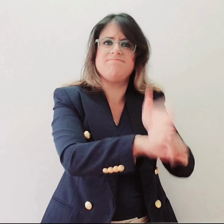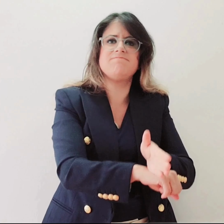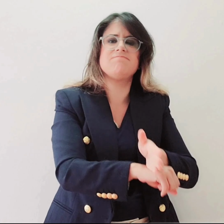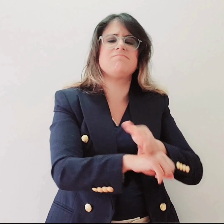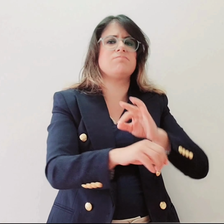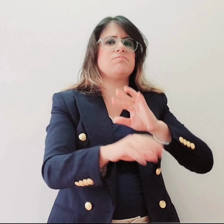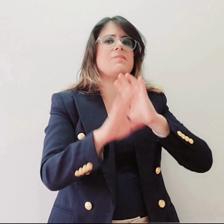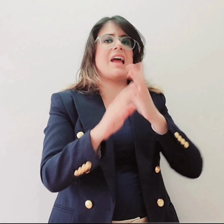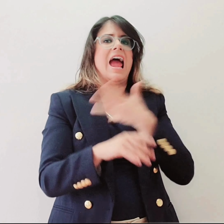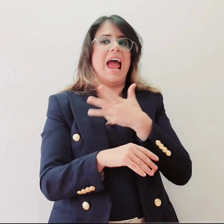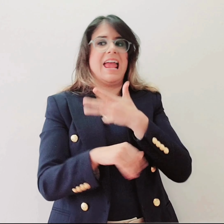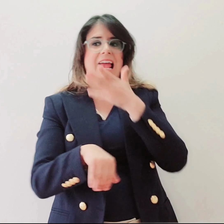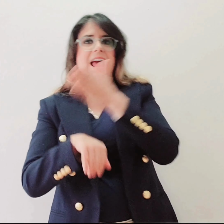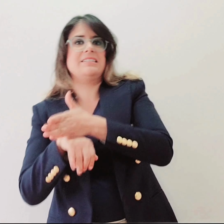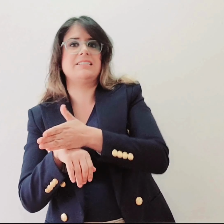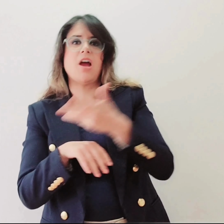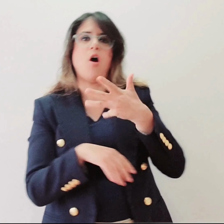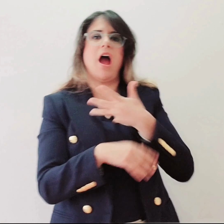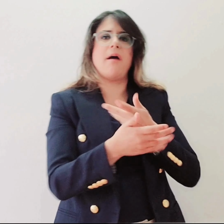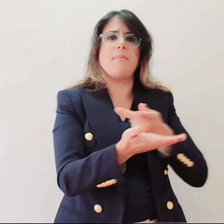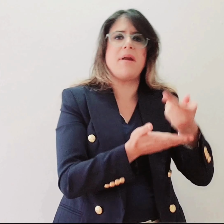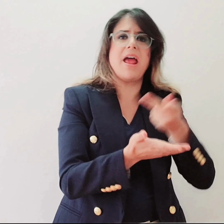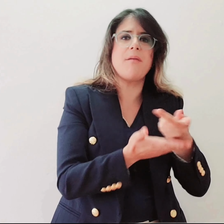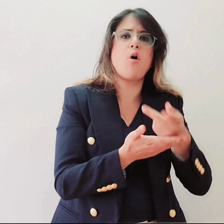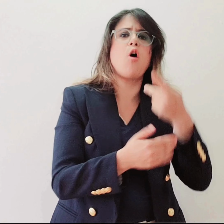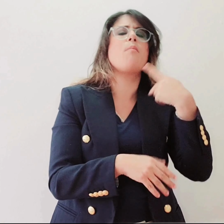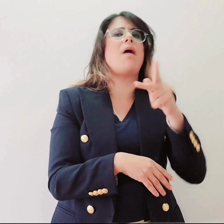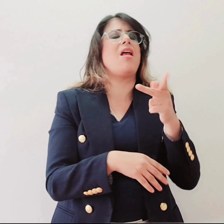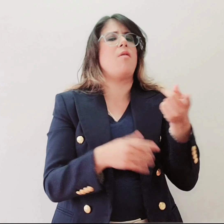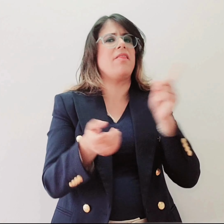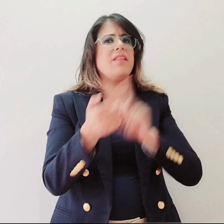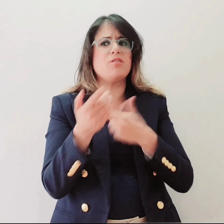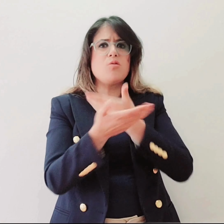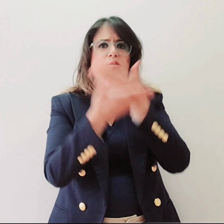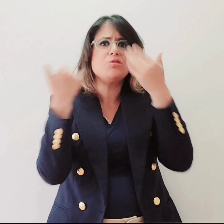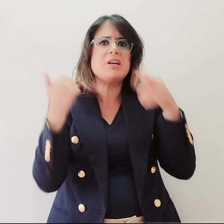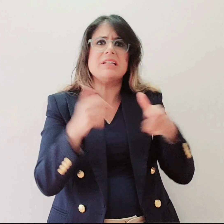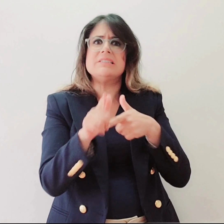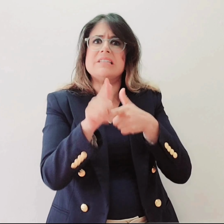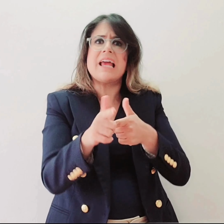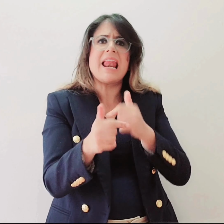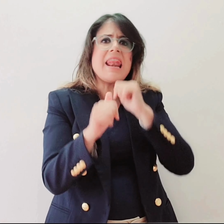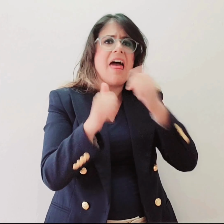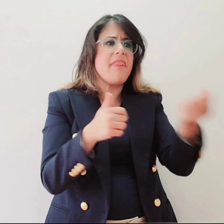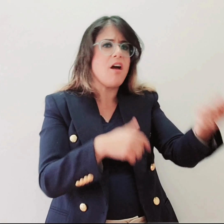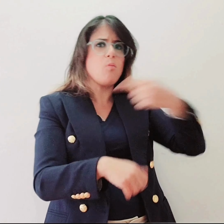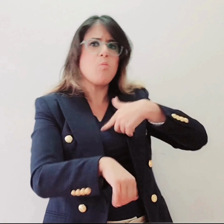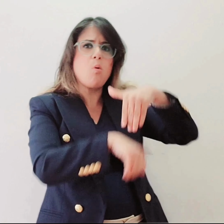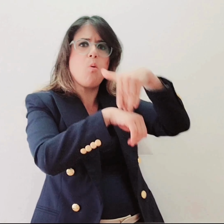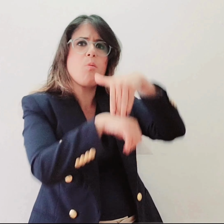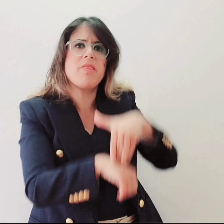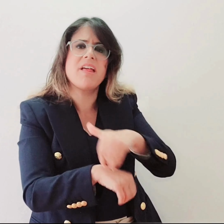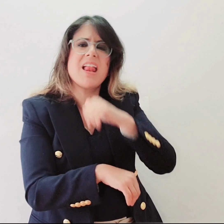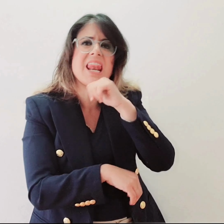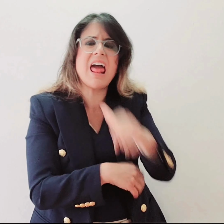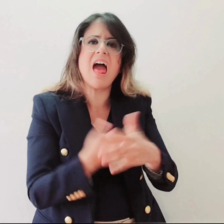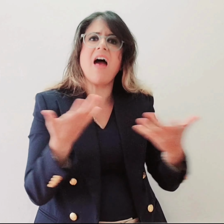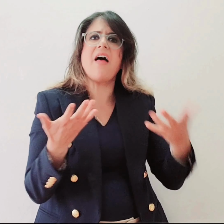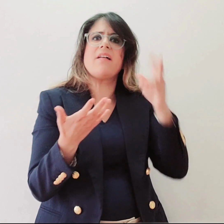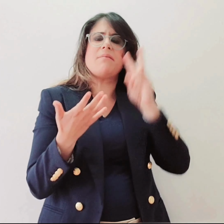cumplido, ha habido premios, ha habido castigos y ya no sé qué hacer con el tema de que sigue sin obedecer, sigue haciendo berrinches en